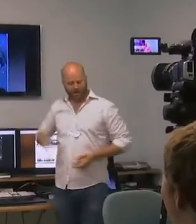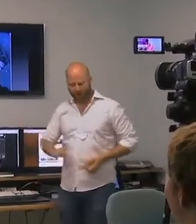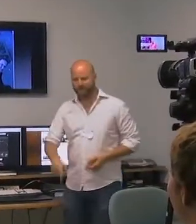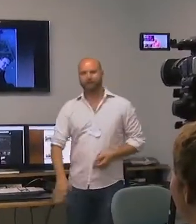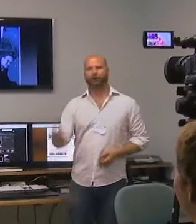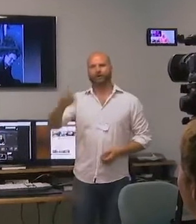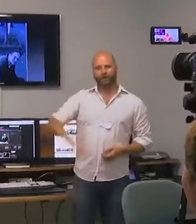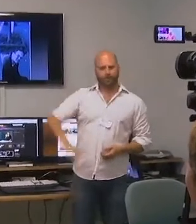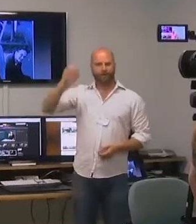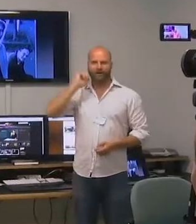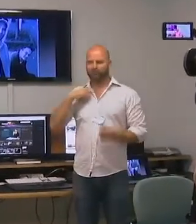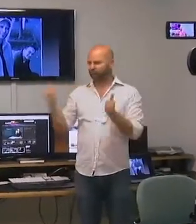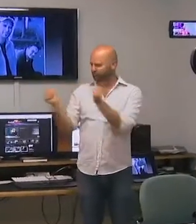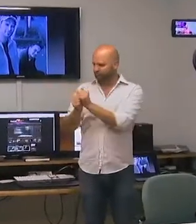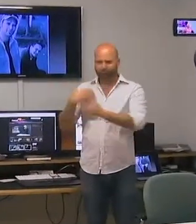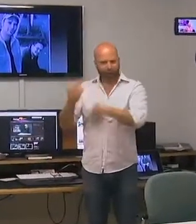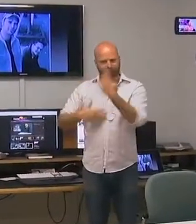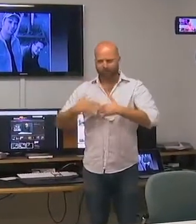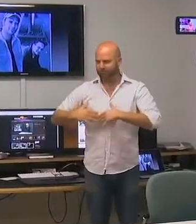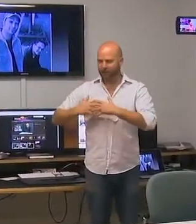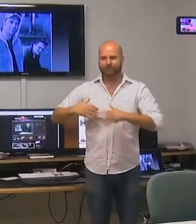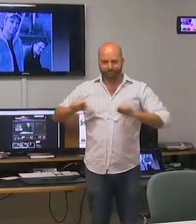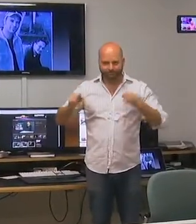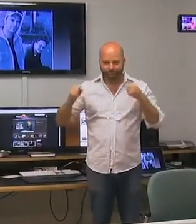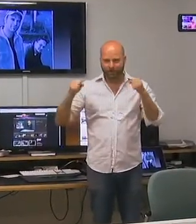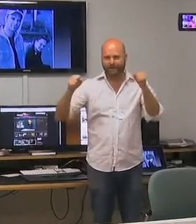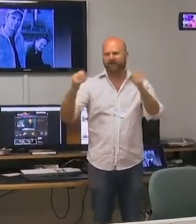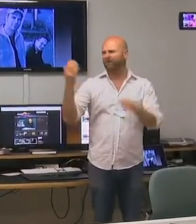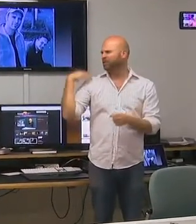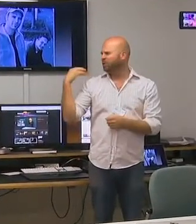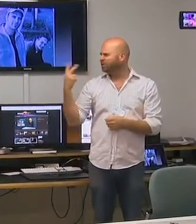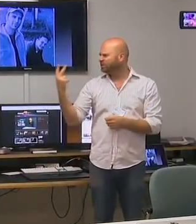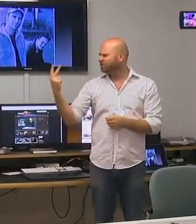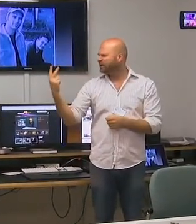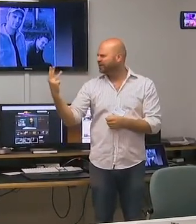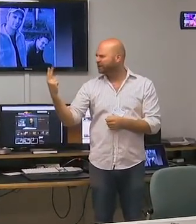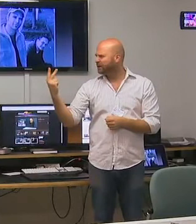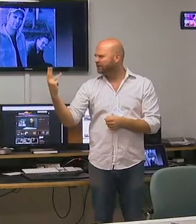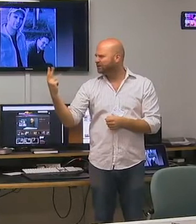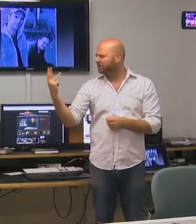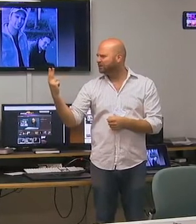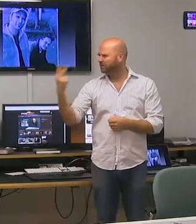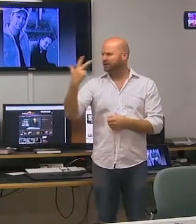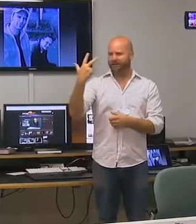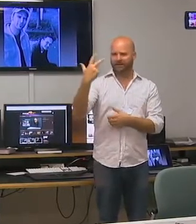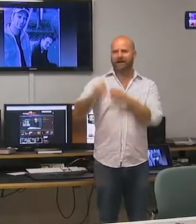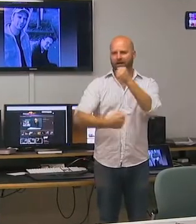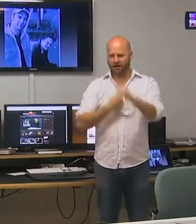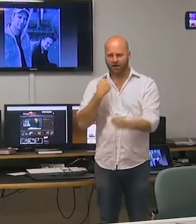Das ist Michel Laubacher, der ist auch als Gehörloser hier in Zürich aufgewachsen. Und gell, vor